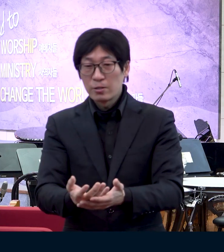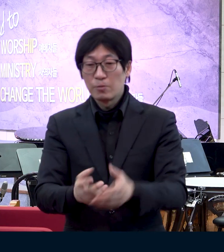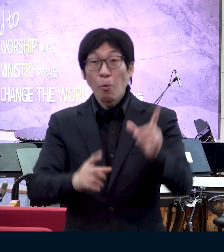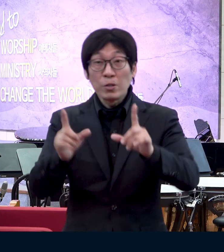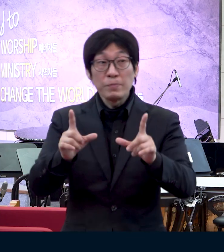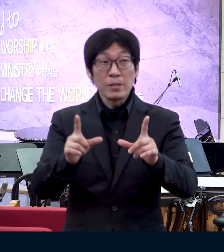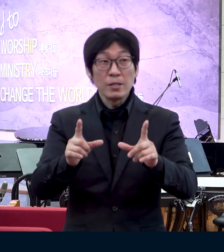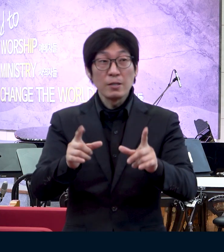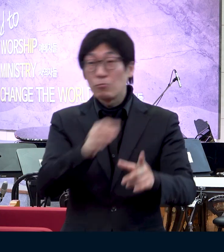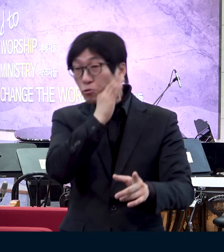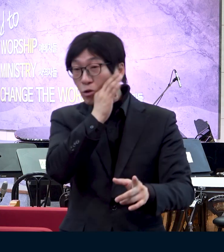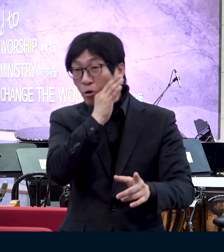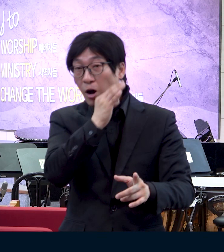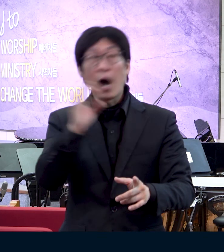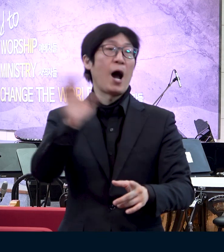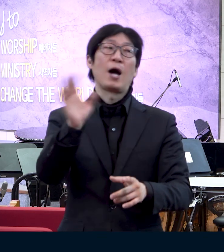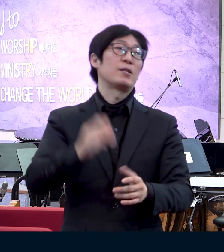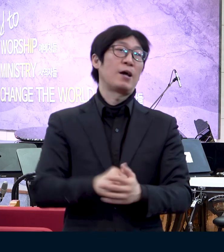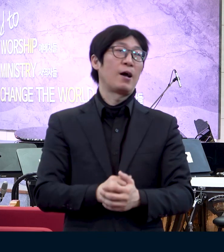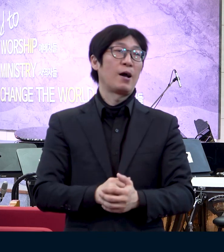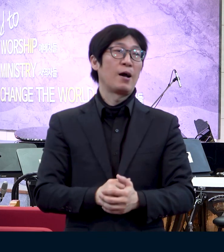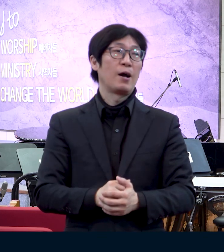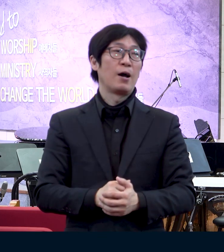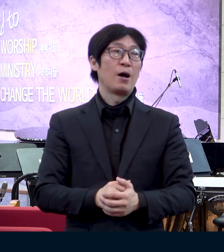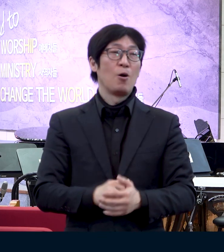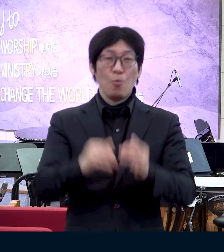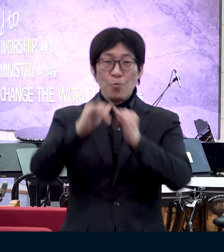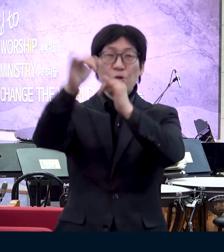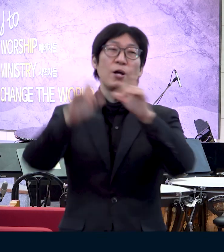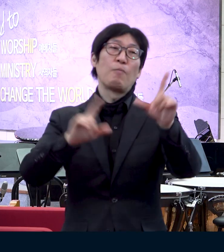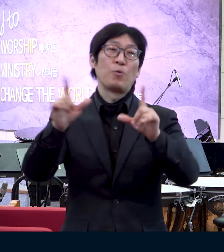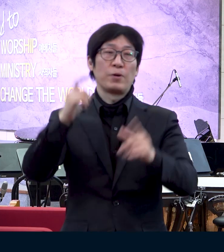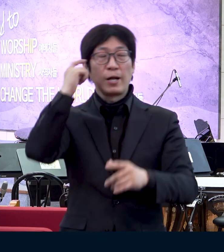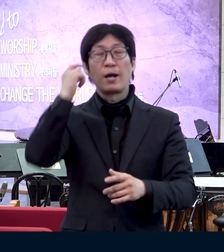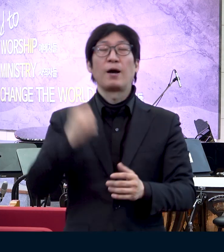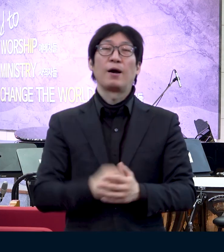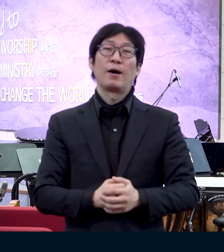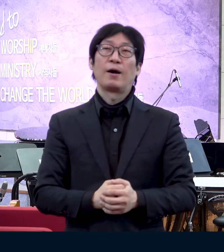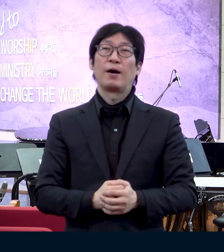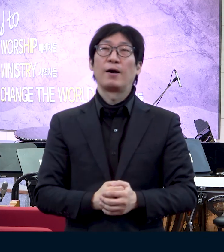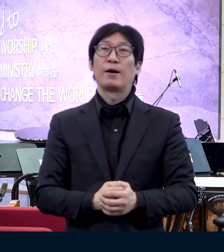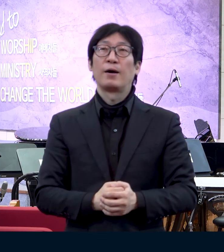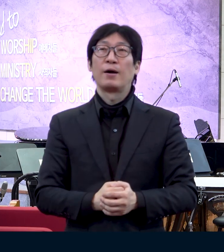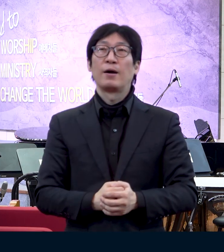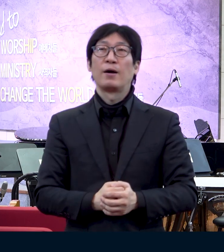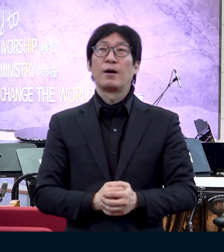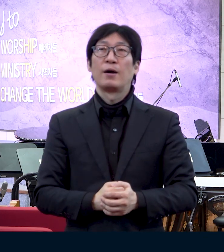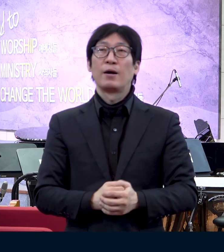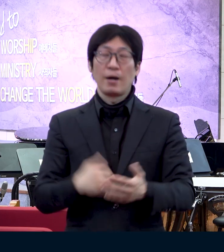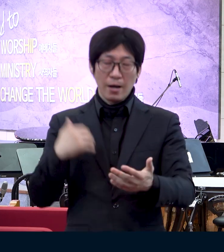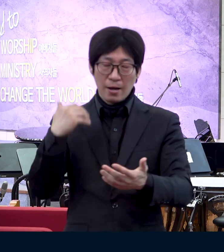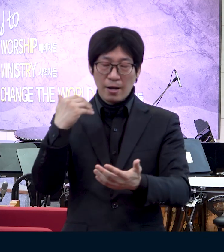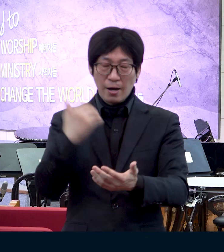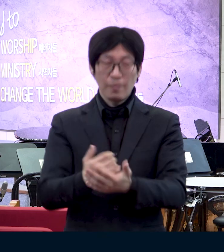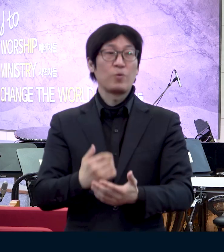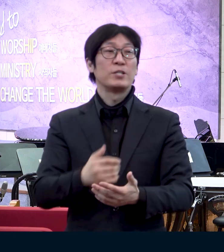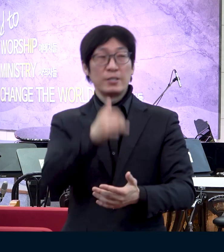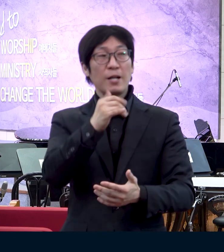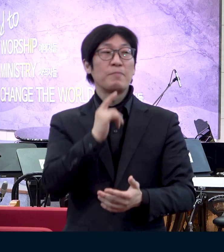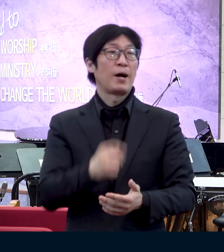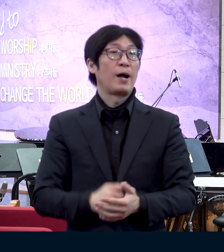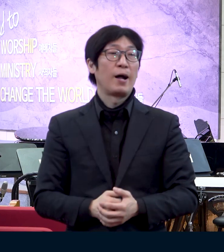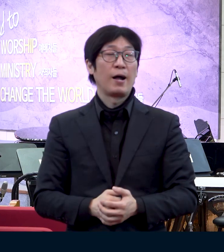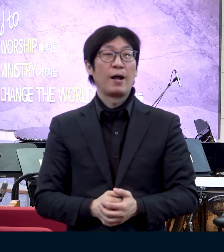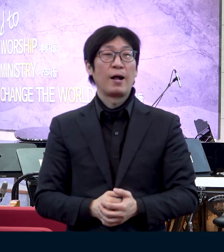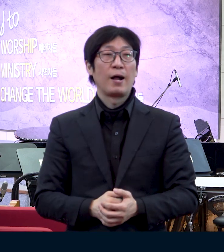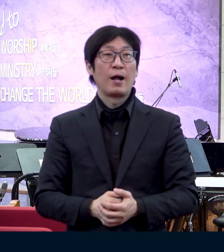그게 비굴하지 않더라고요. 그 모습이, 그건 비굴한 모습이 아니에요. 그건 위대한 모습이에요. 정말 그건 감동적인